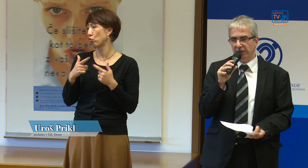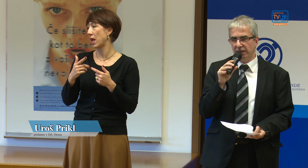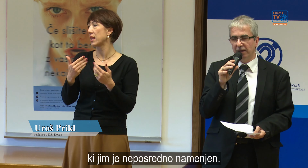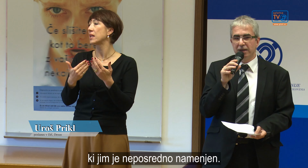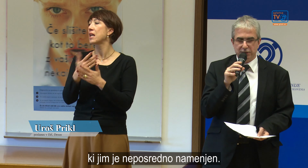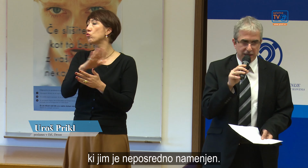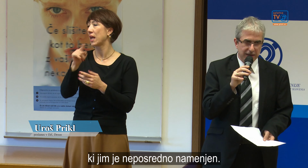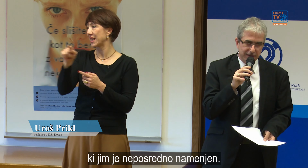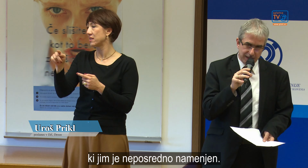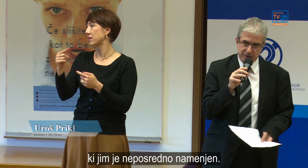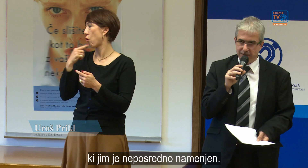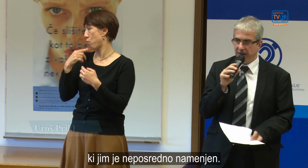namenjen.